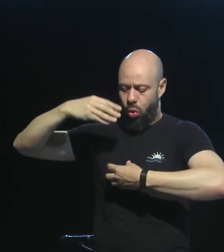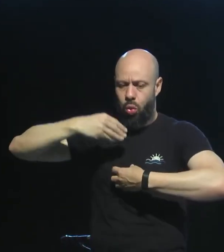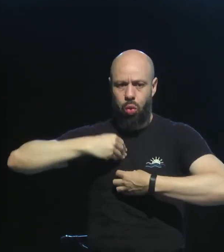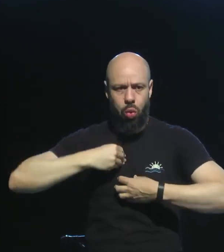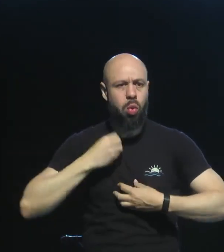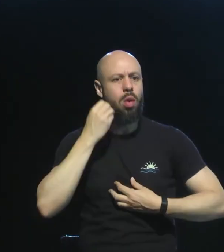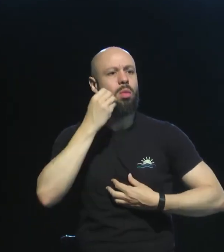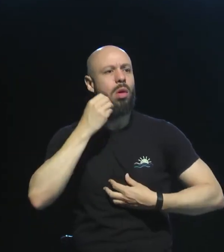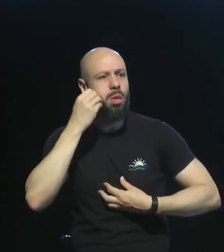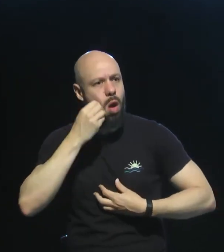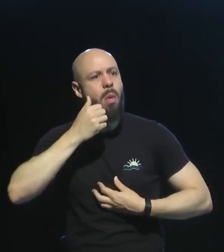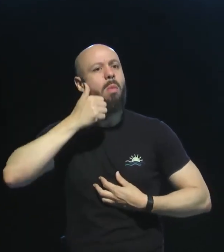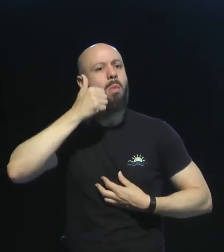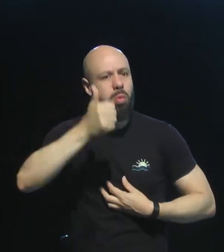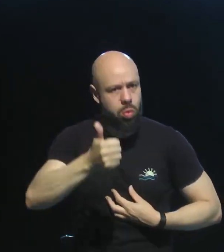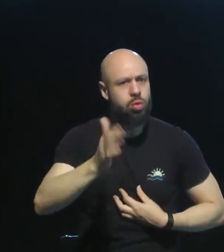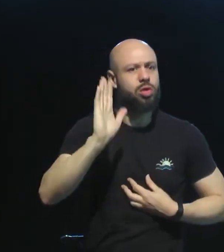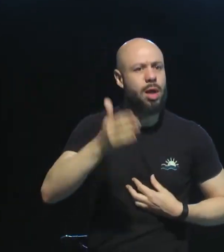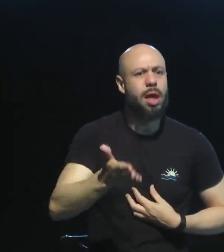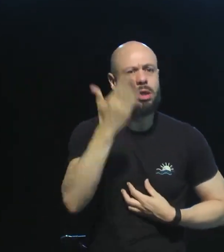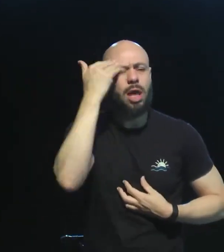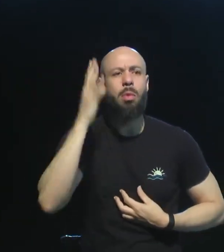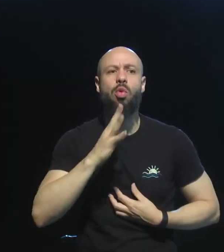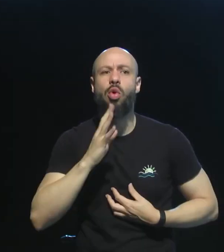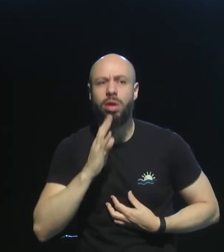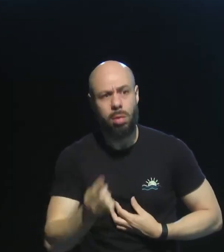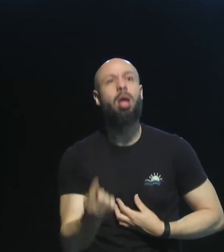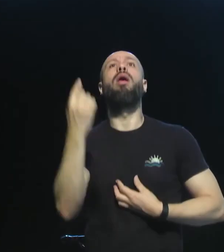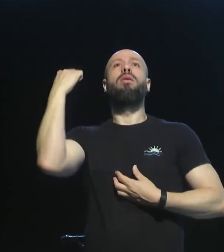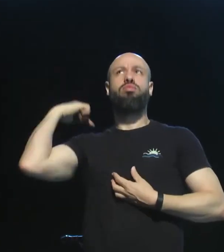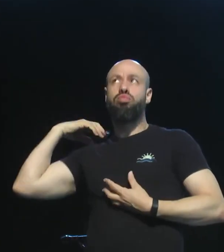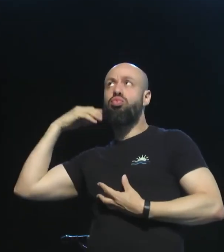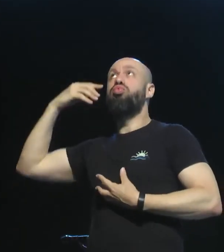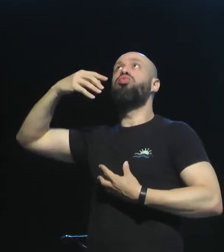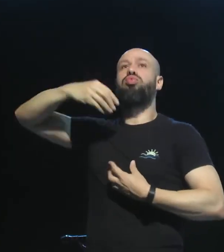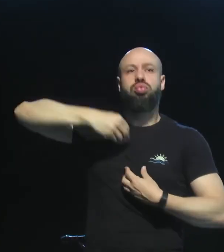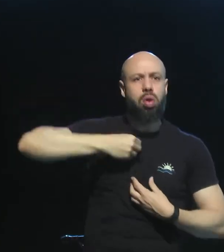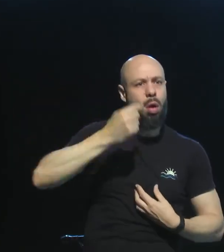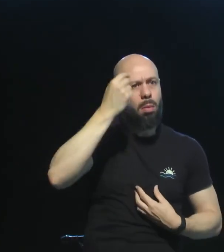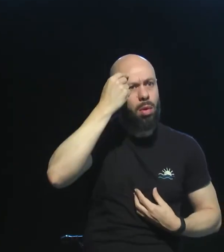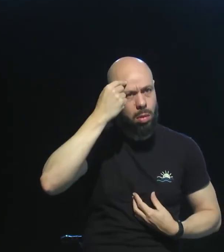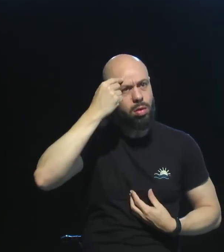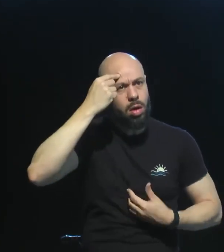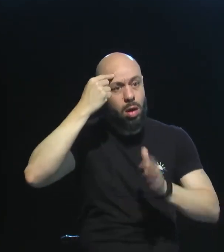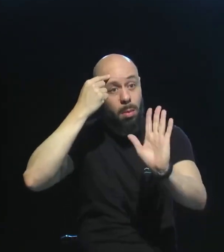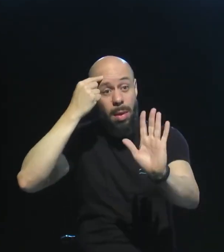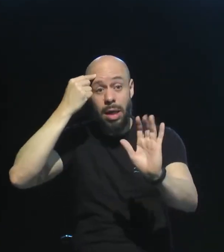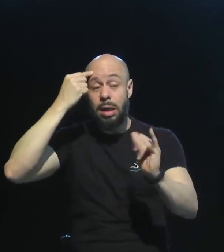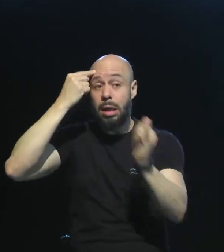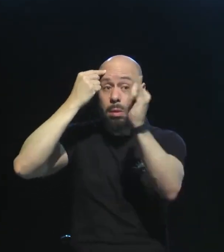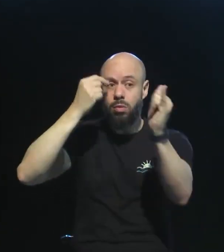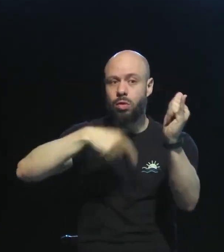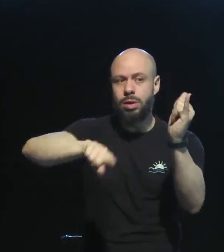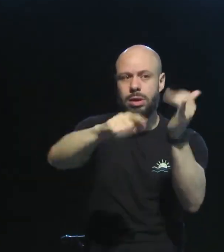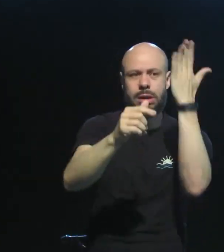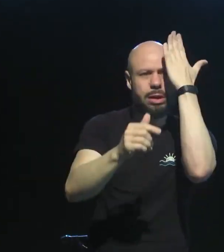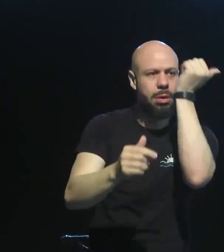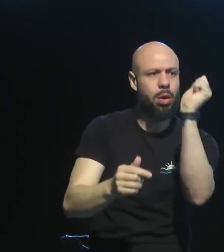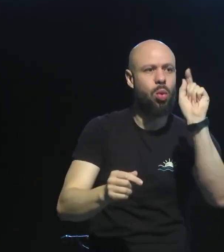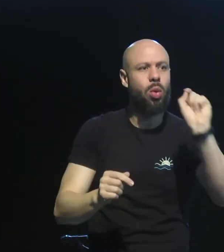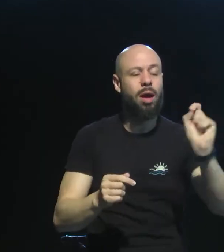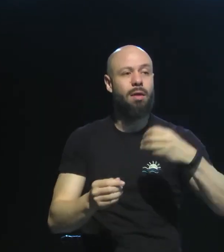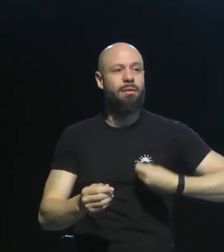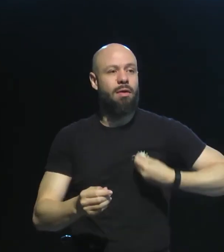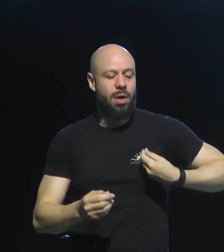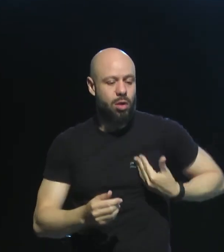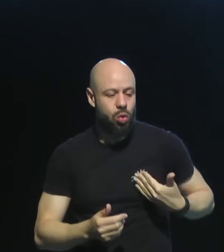experimentou, o que você passou é real, é válido. Mas é fundamental que você entenda que o que você